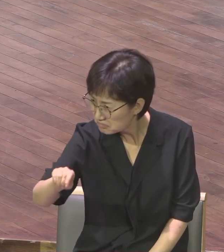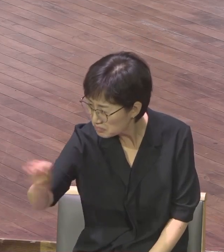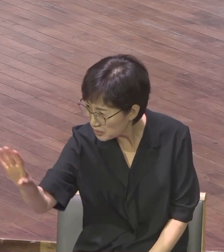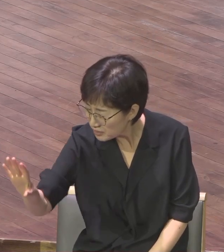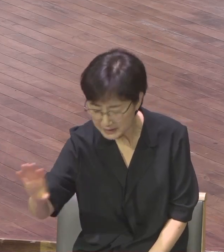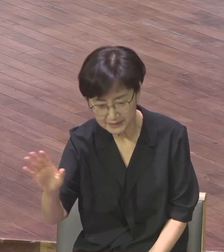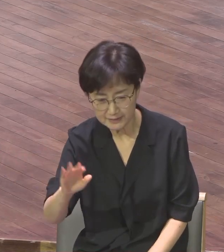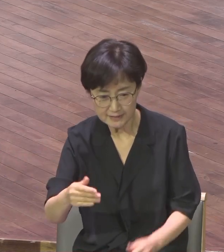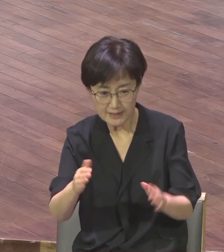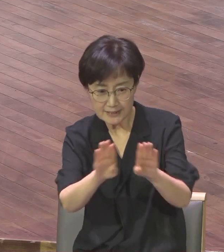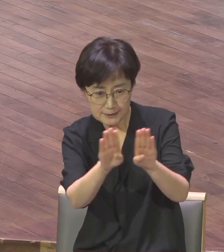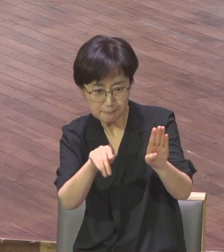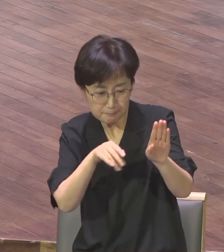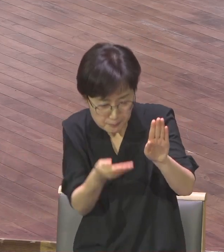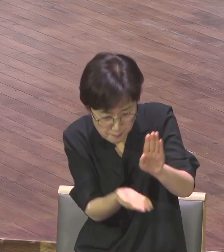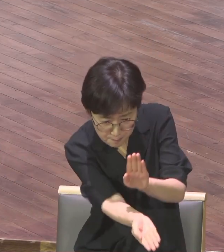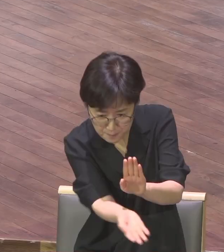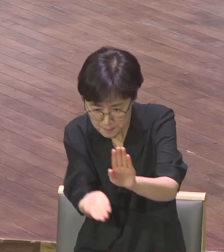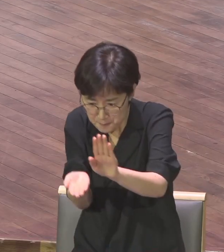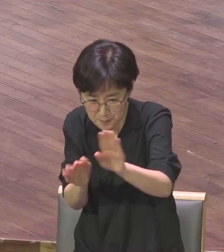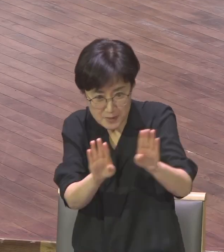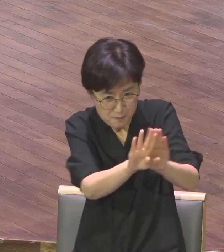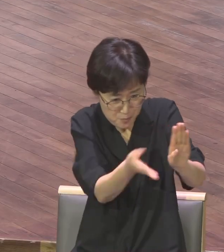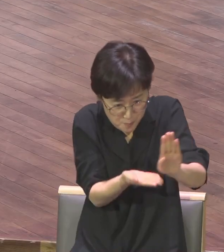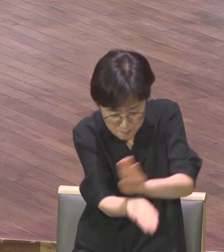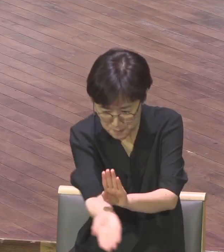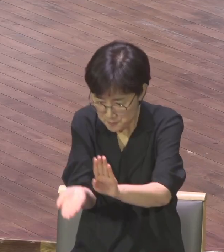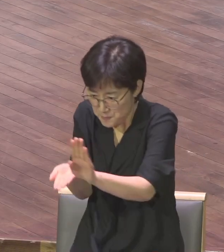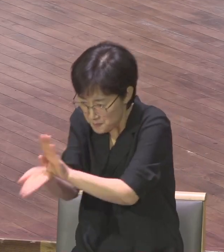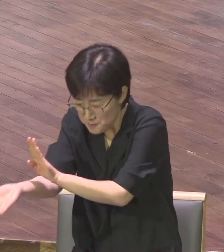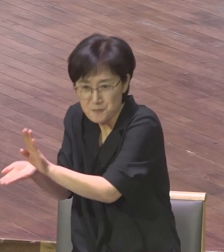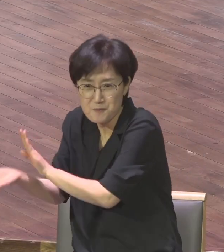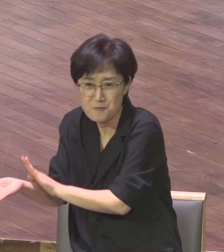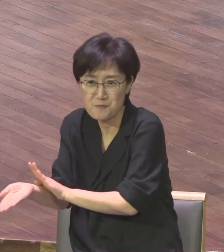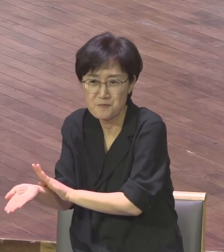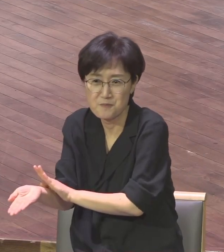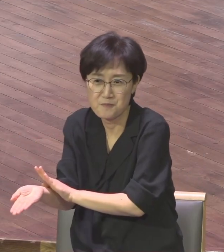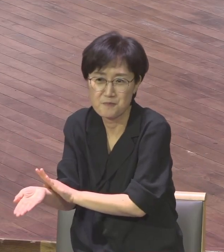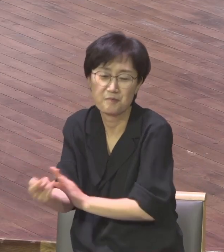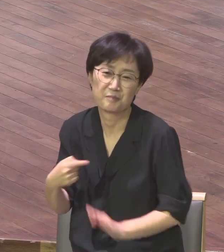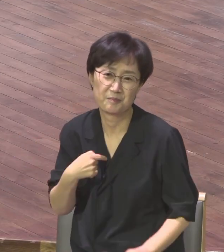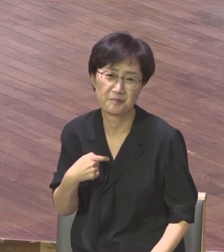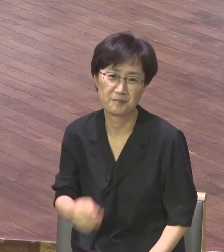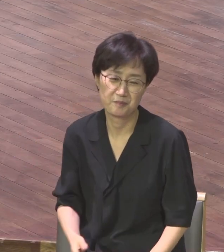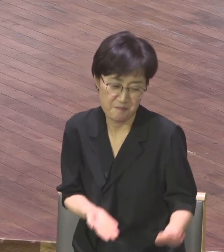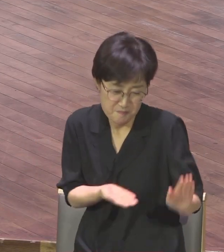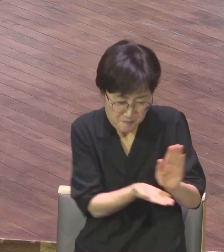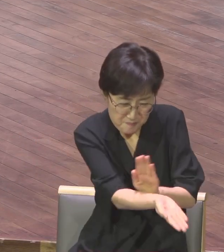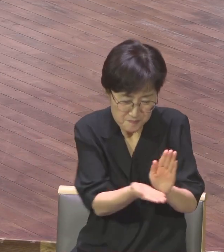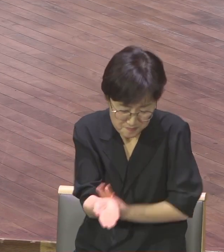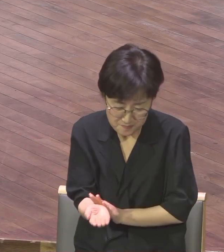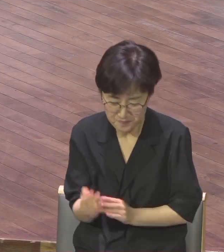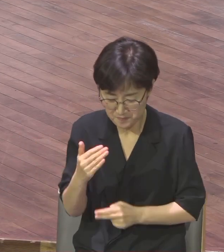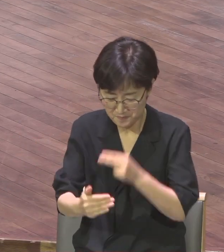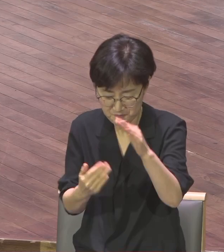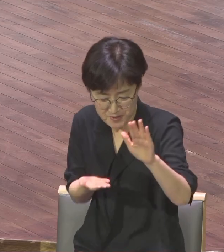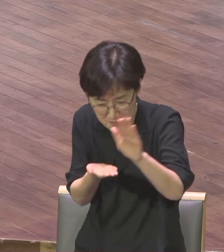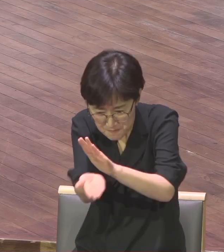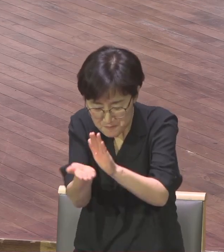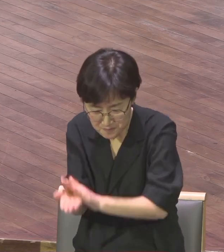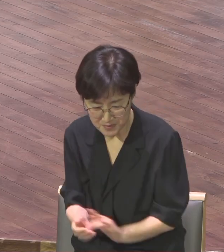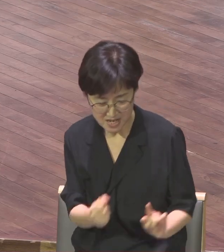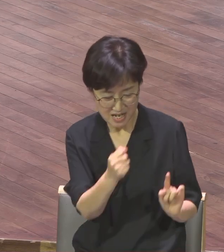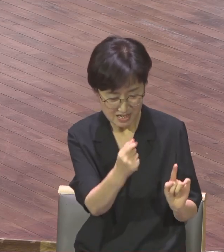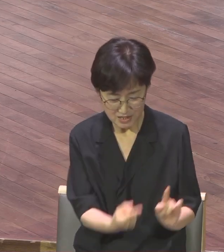탁 주여 이 집 구원받게 하여 주옵소서. 다 넣고 나서 올라가면 주여 1호